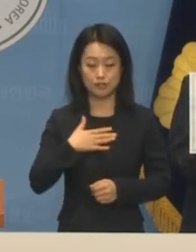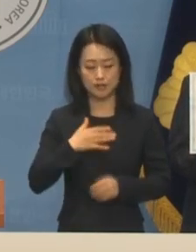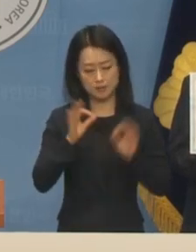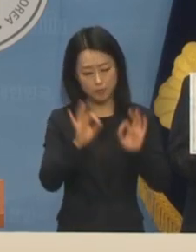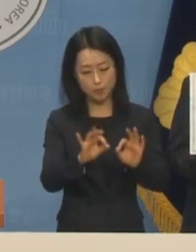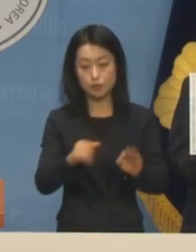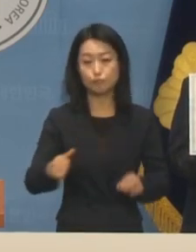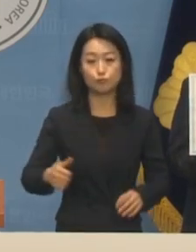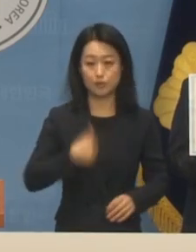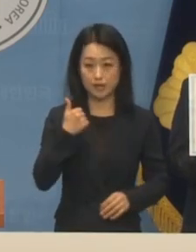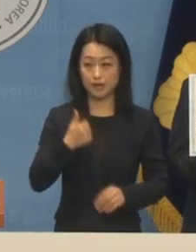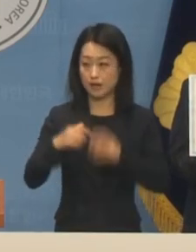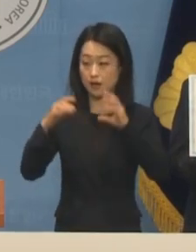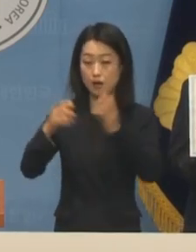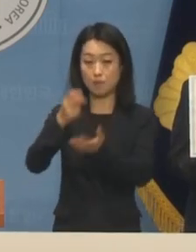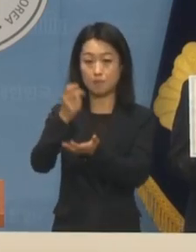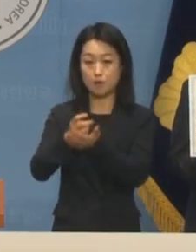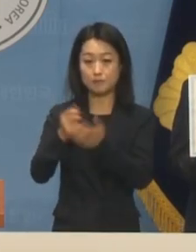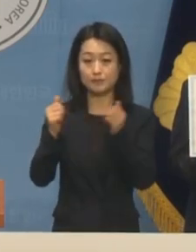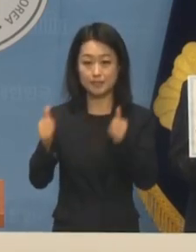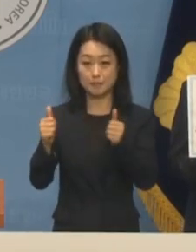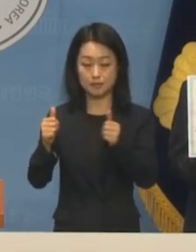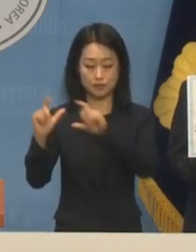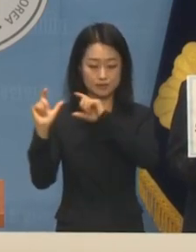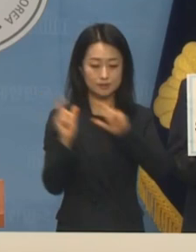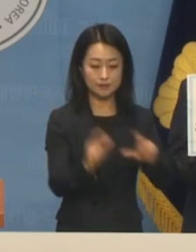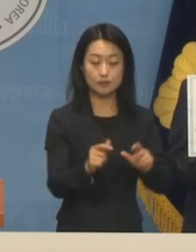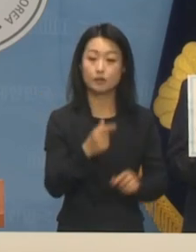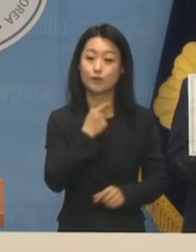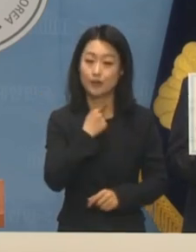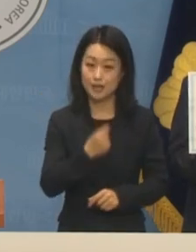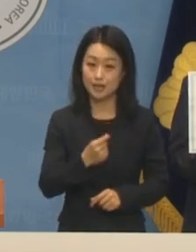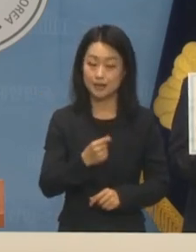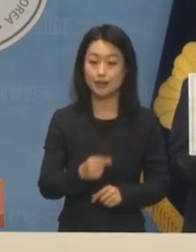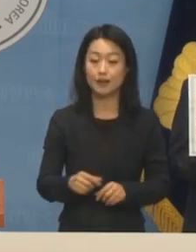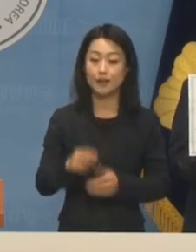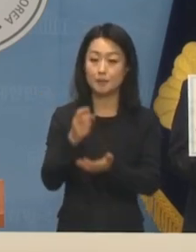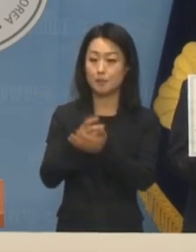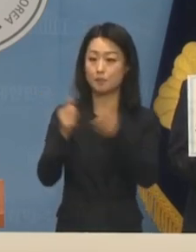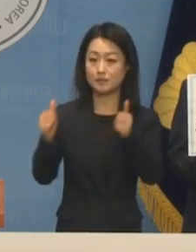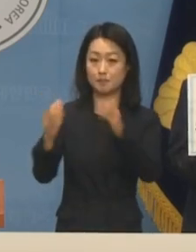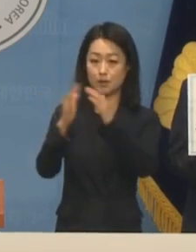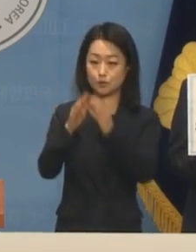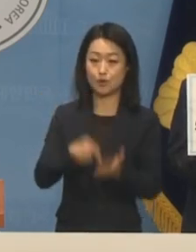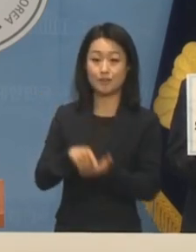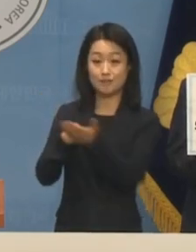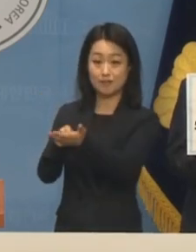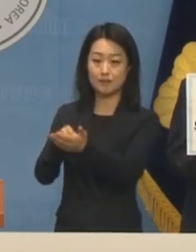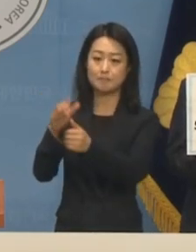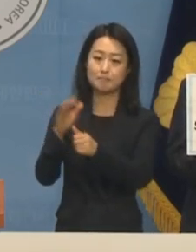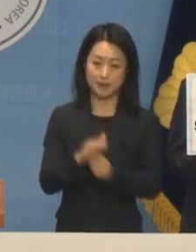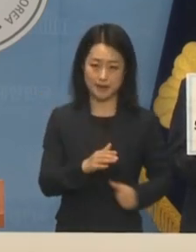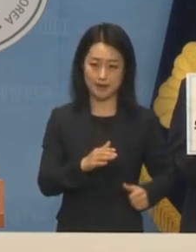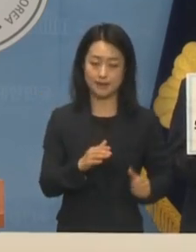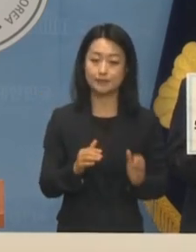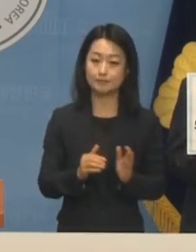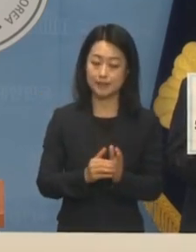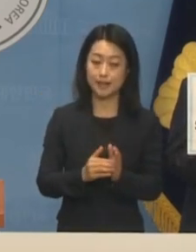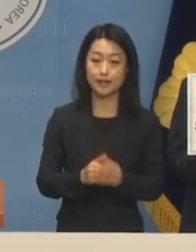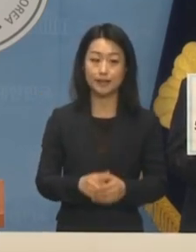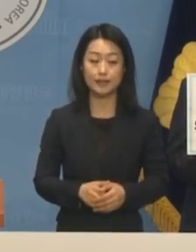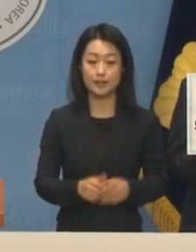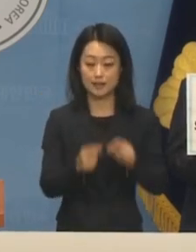분노하고 헌재에서라도 제발 올바른 심판을 내려주길 원하는 마음에서 헌법소원을 제기했지만 이마저도 각하되었습니다.